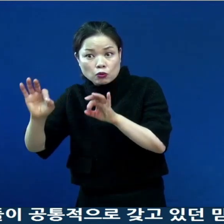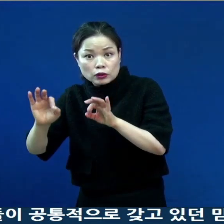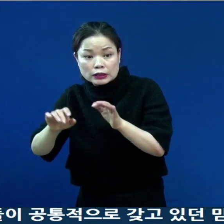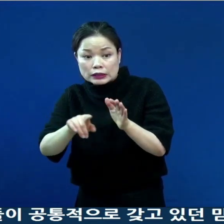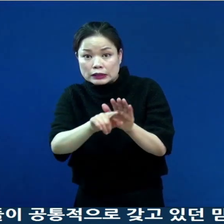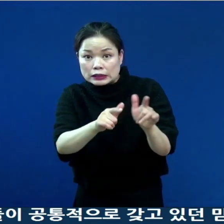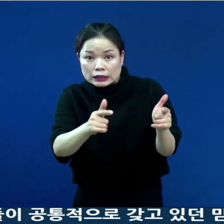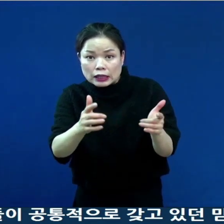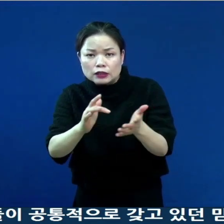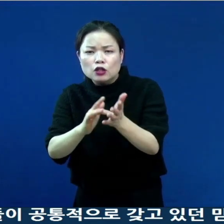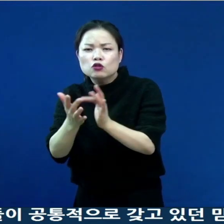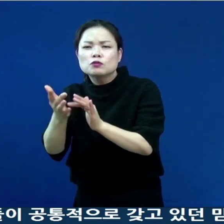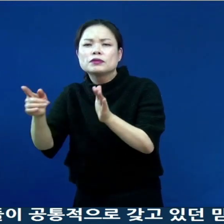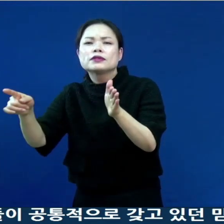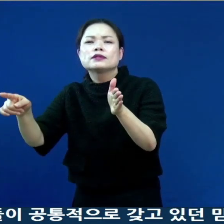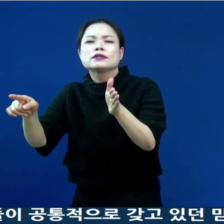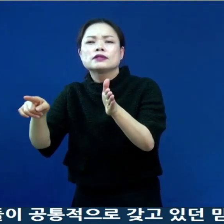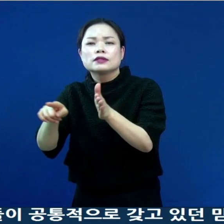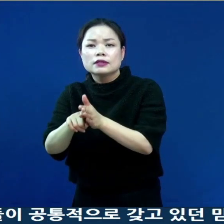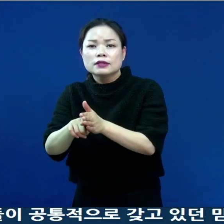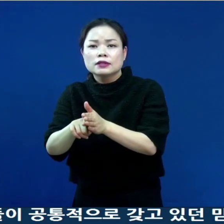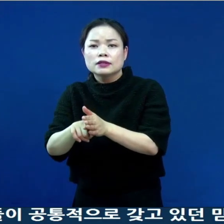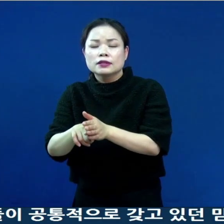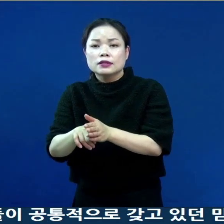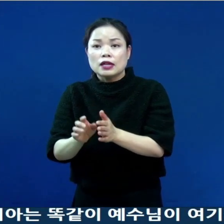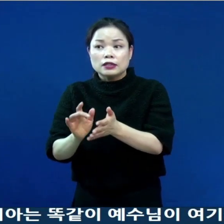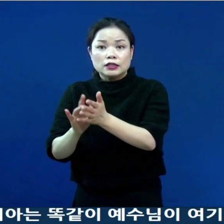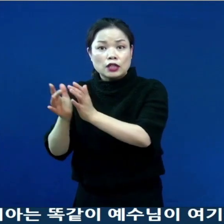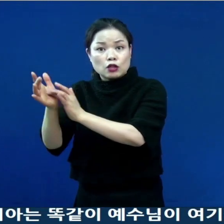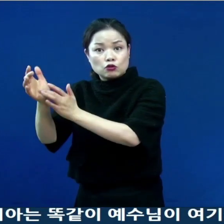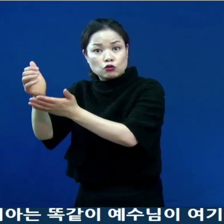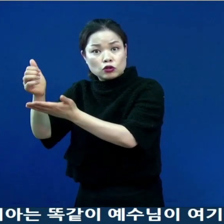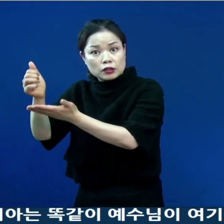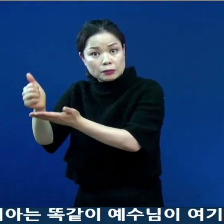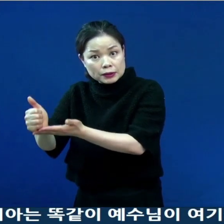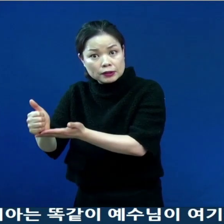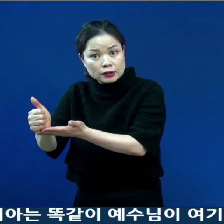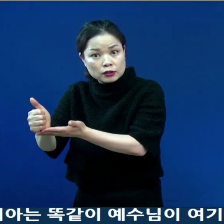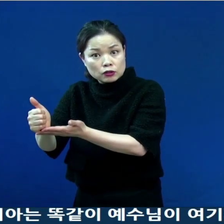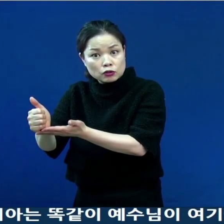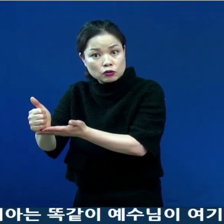이들이 갖고 있는 예수님에 대한 신뢰는 예수님이